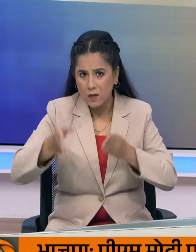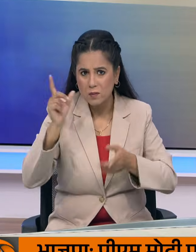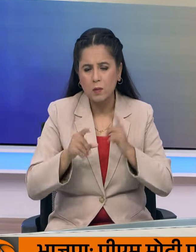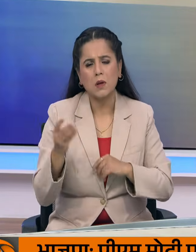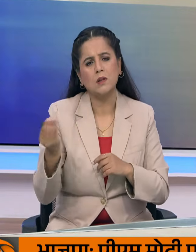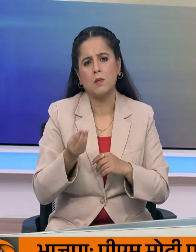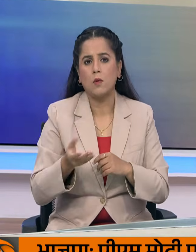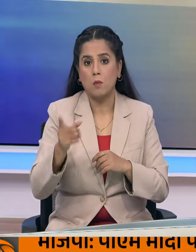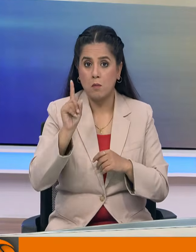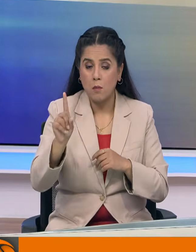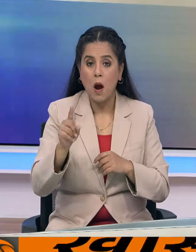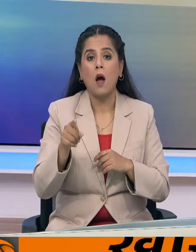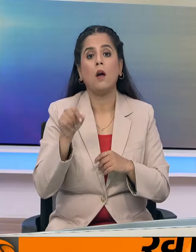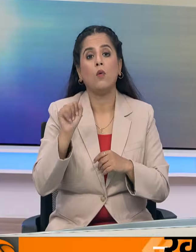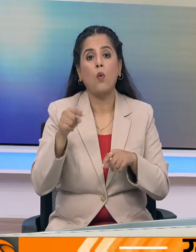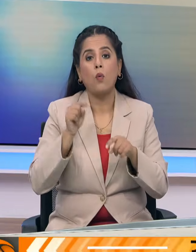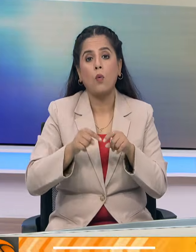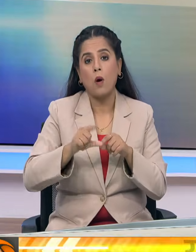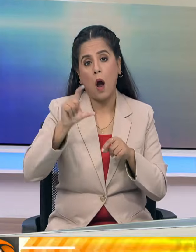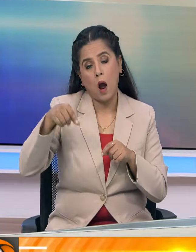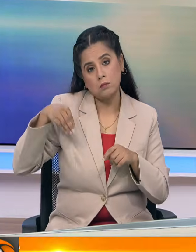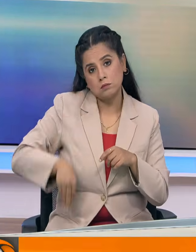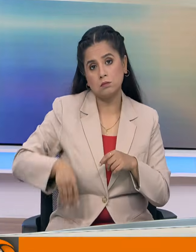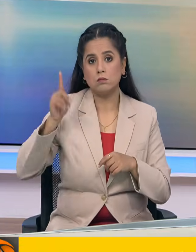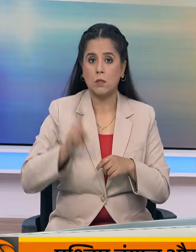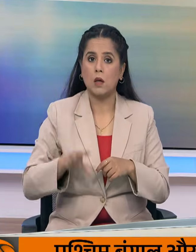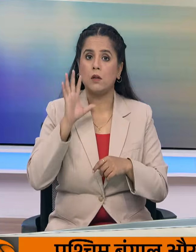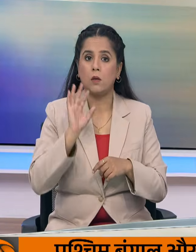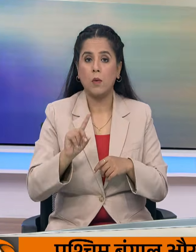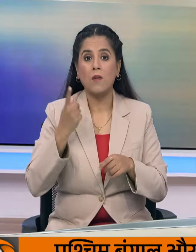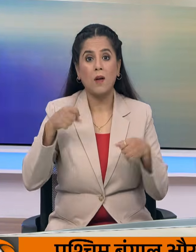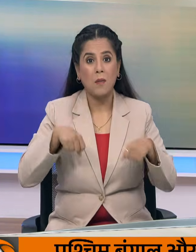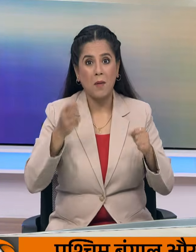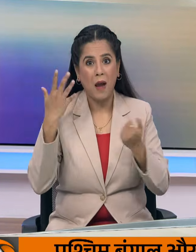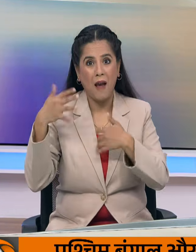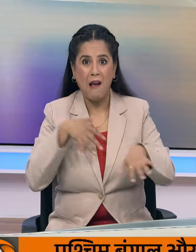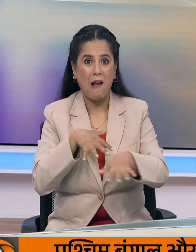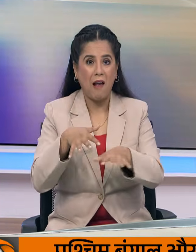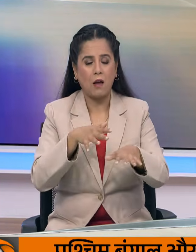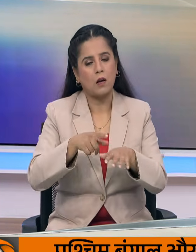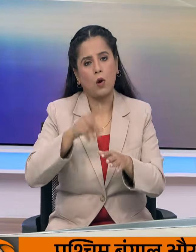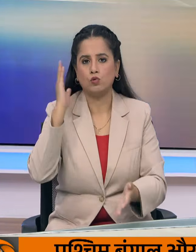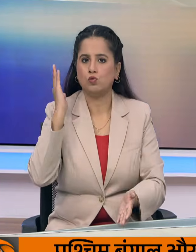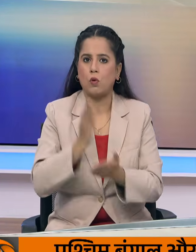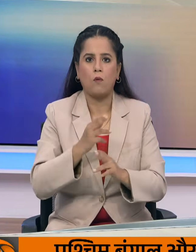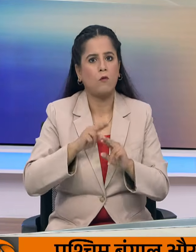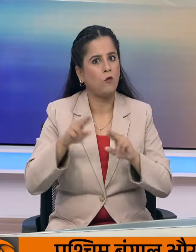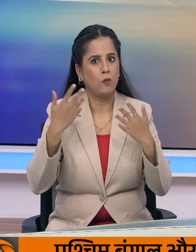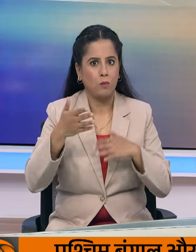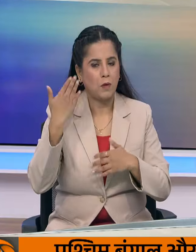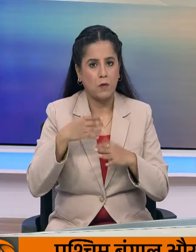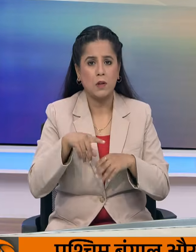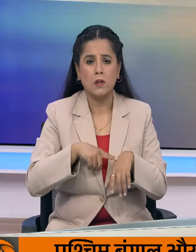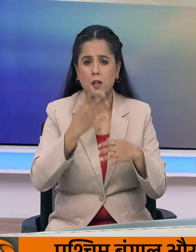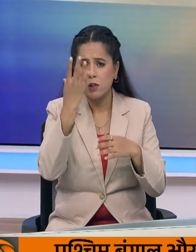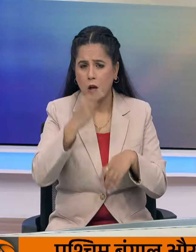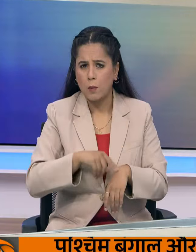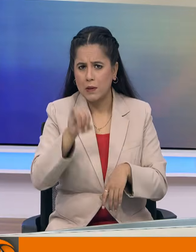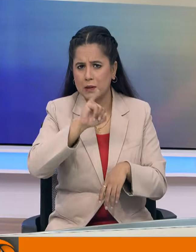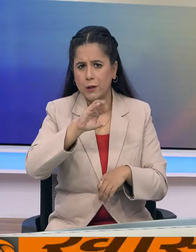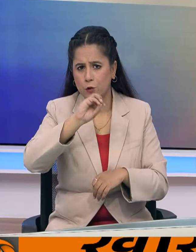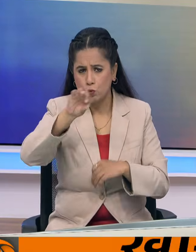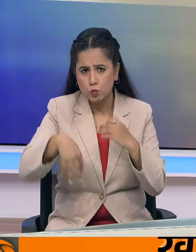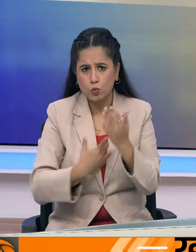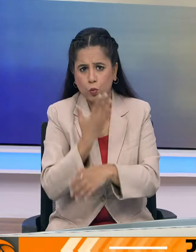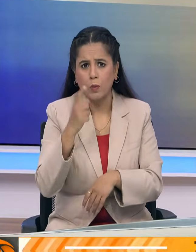लेकिन पहचान पत्र रखना अनिवार्य होगा। पहले बाइक रैलियों पर पूरी तरह रोक लगाई गई थी। शाम 6 बजे से